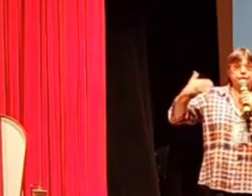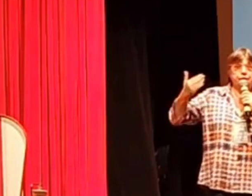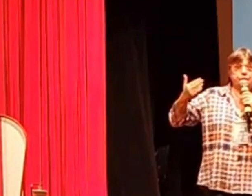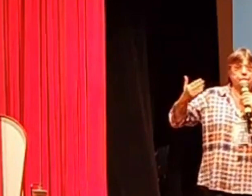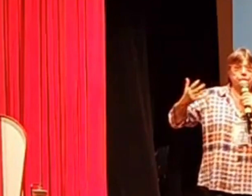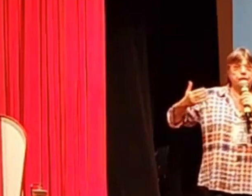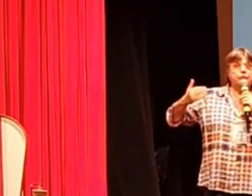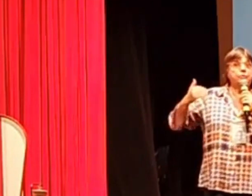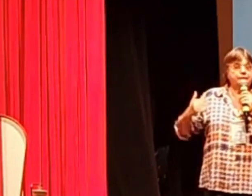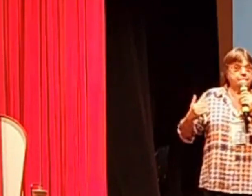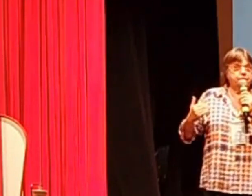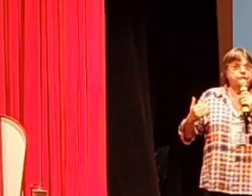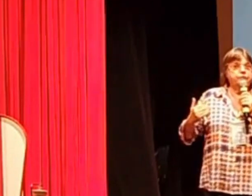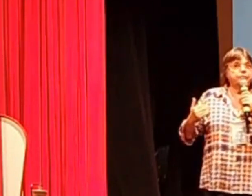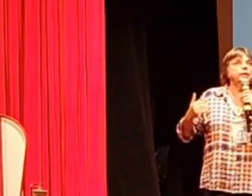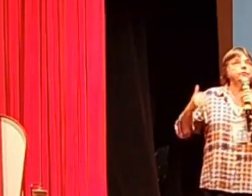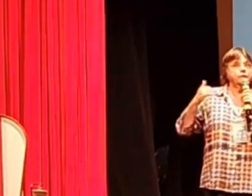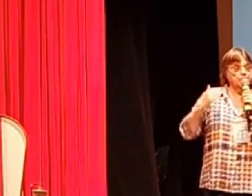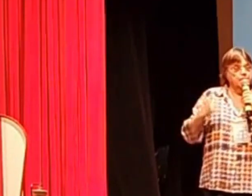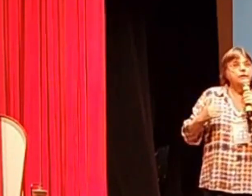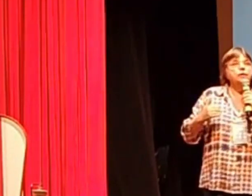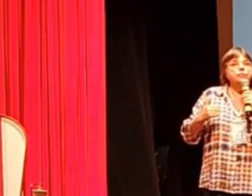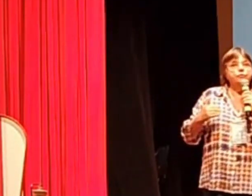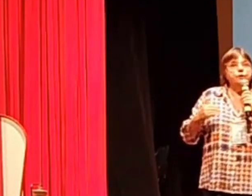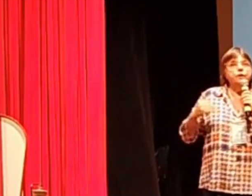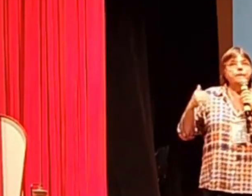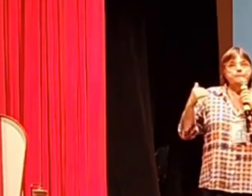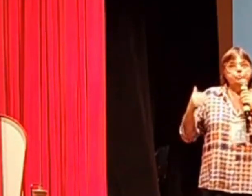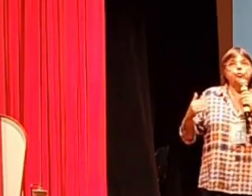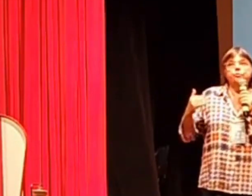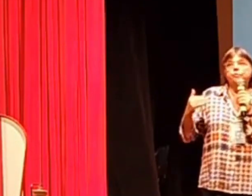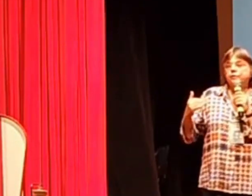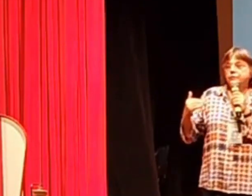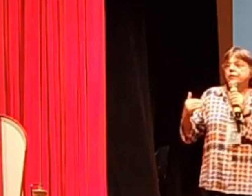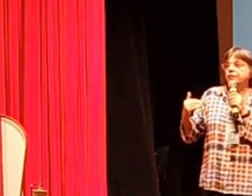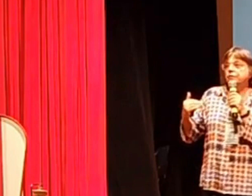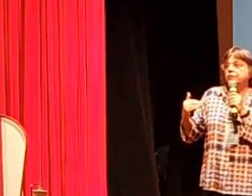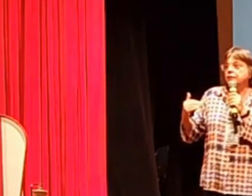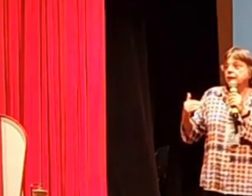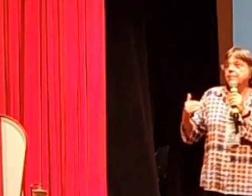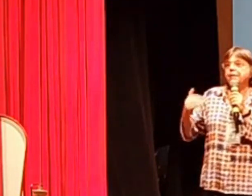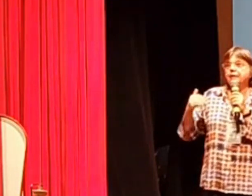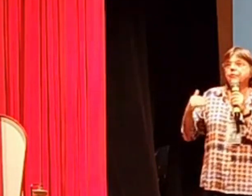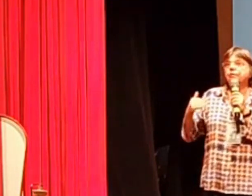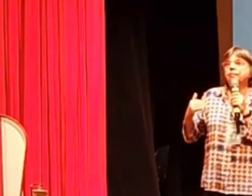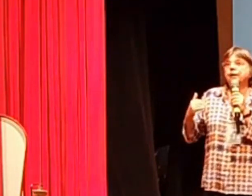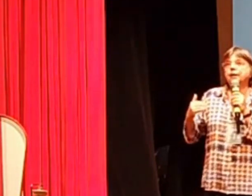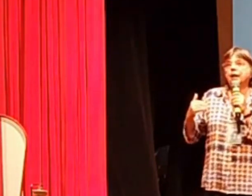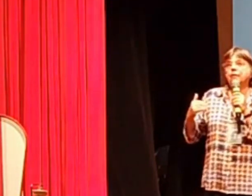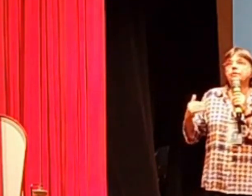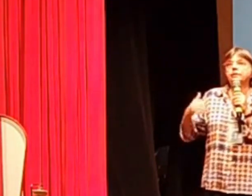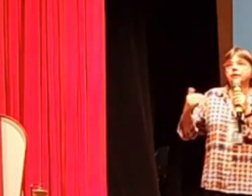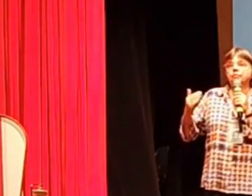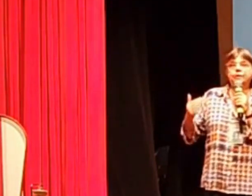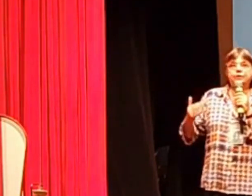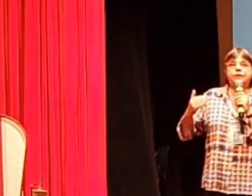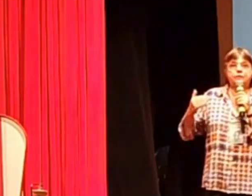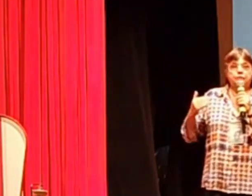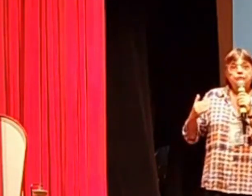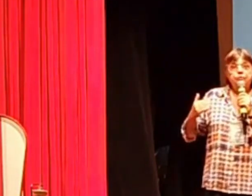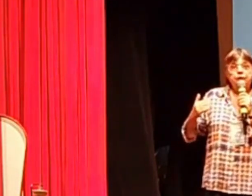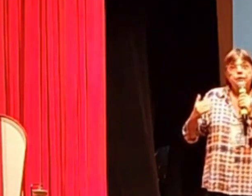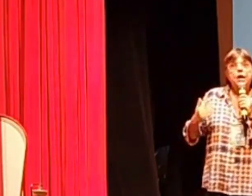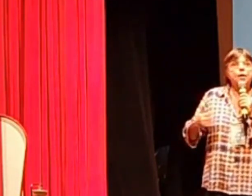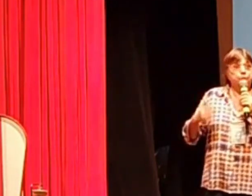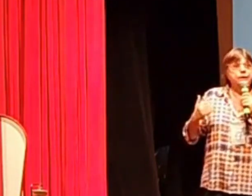Houve uma indicação muito alta, mas, efetivamente, não foi todo mundo que fez cirurgia. Menos da metade que teve uma